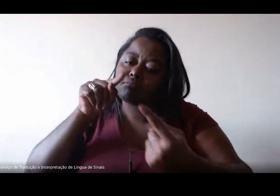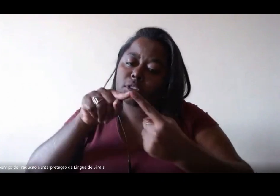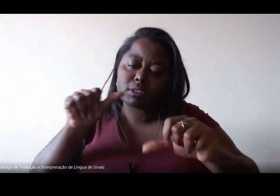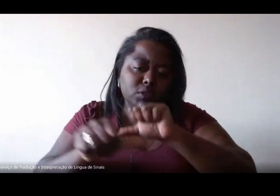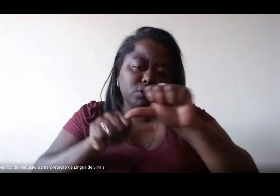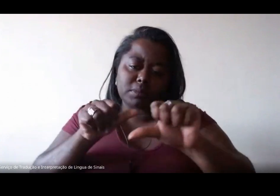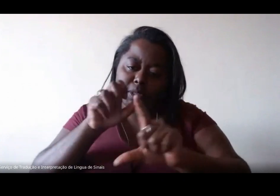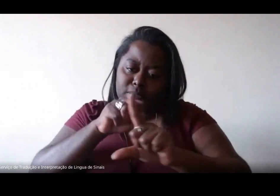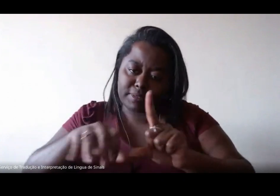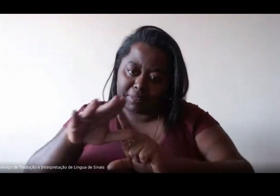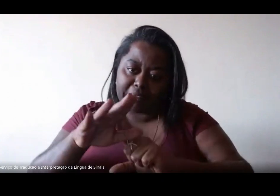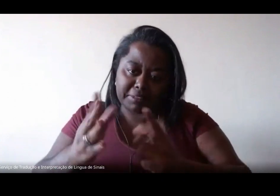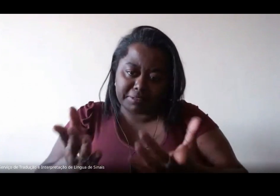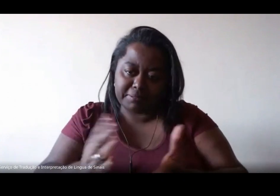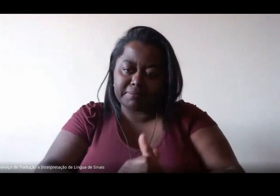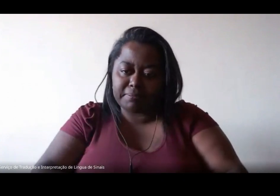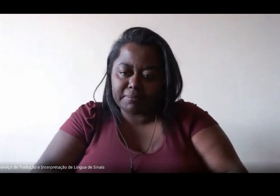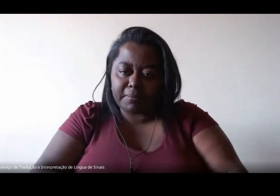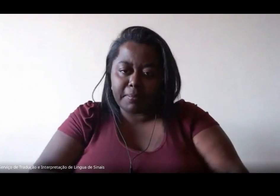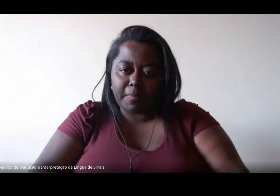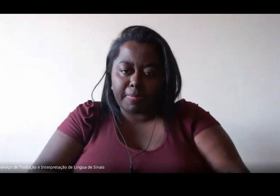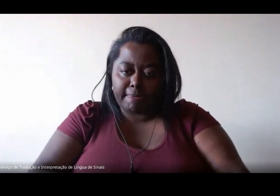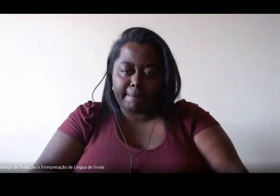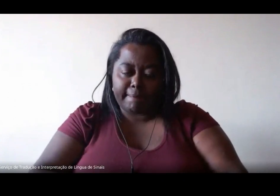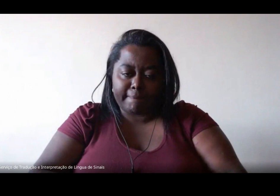de transformar a nossa sociedade.